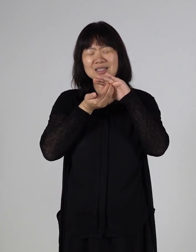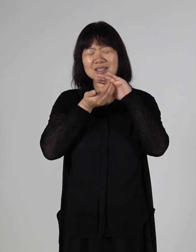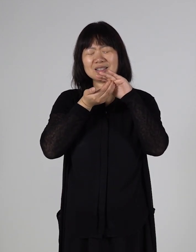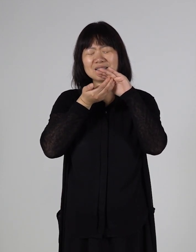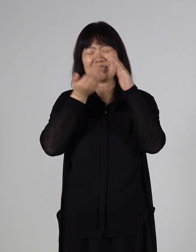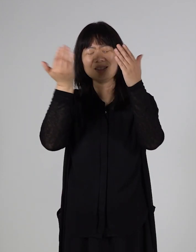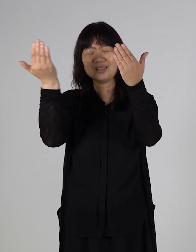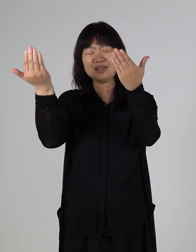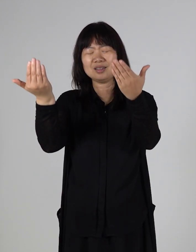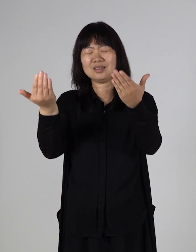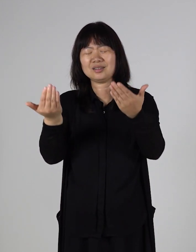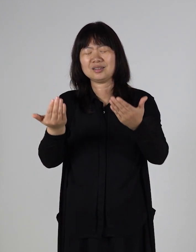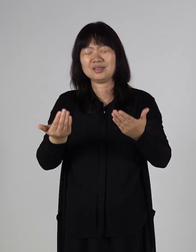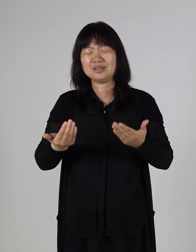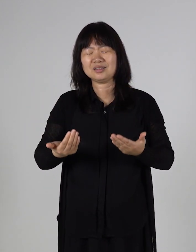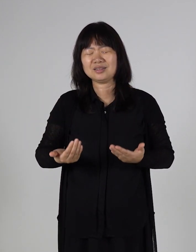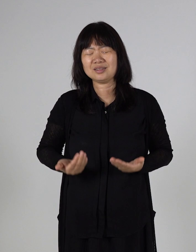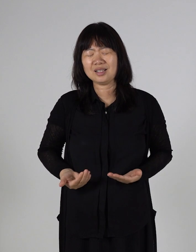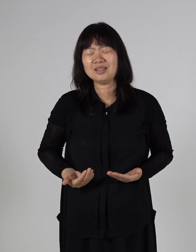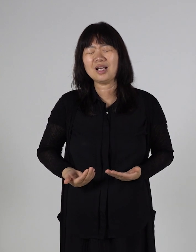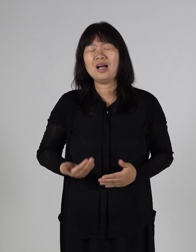이루시